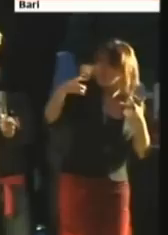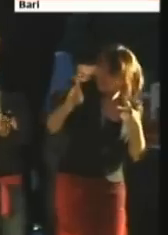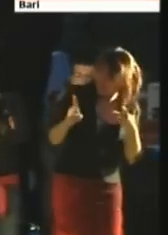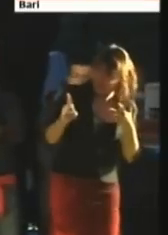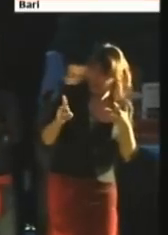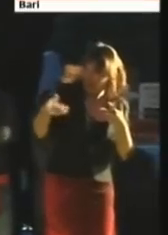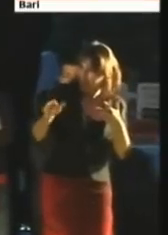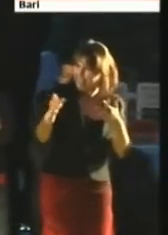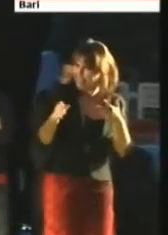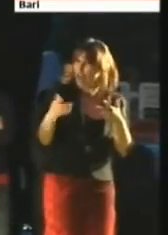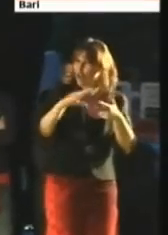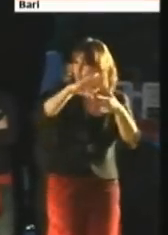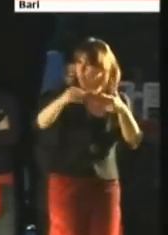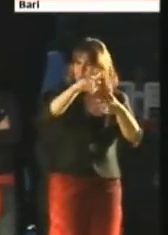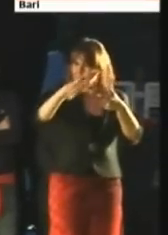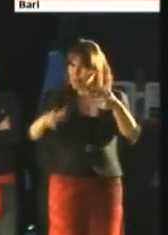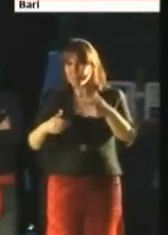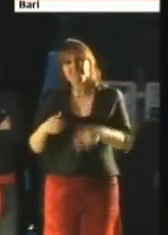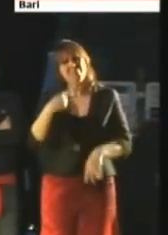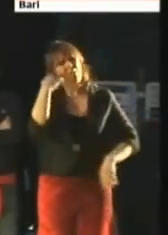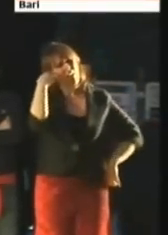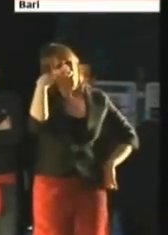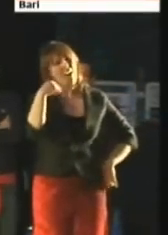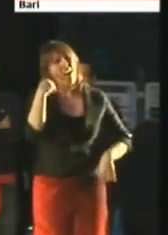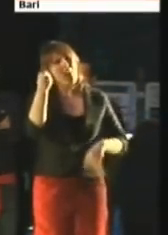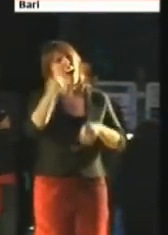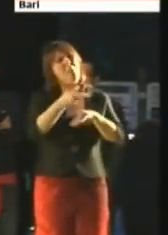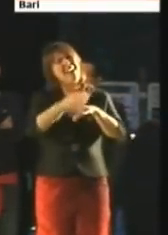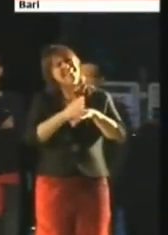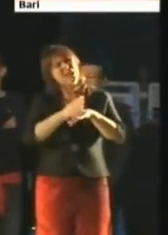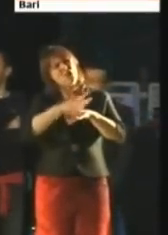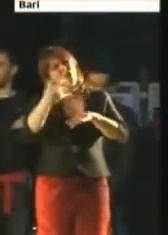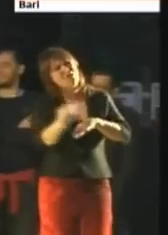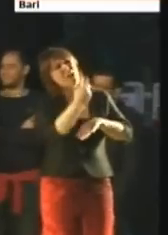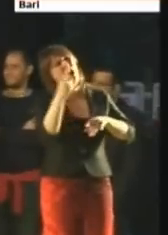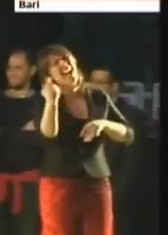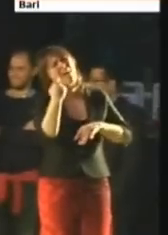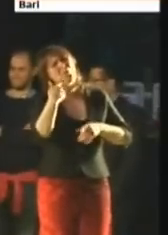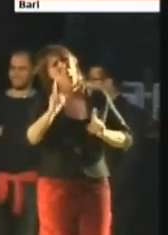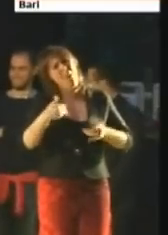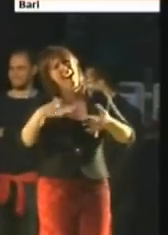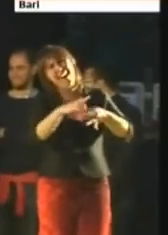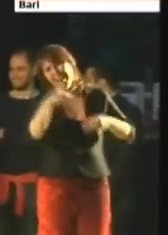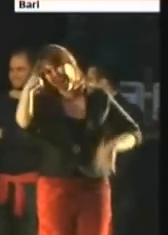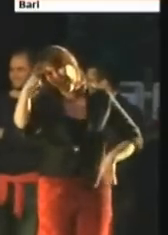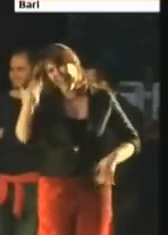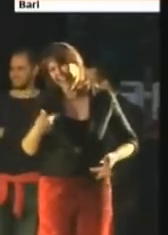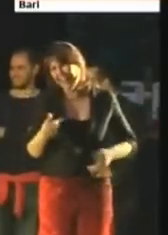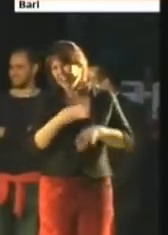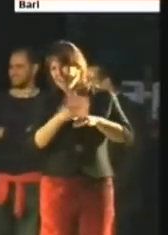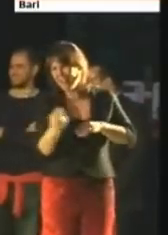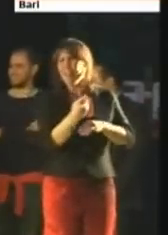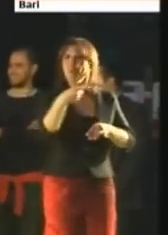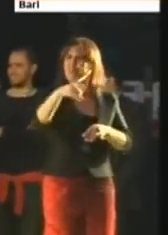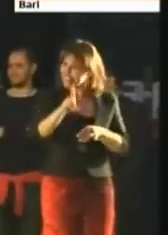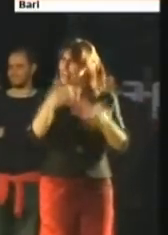PD. E allora ho detto, quale sarà il partito? Quale cazzo sarà? È che non c'è più un partito.